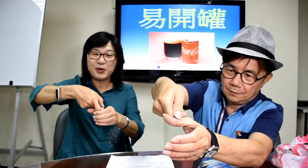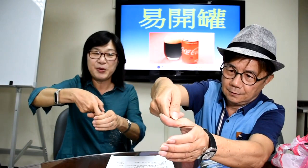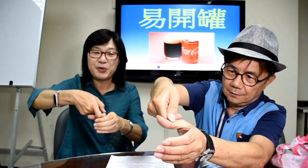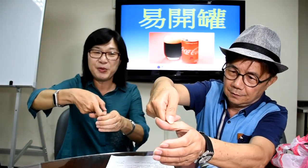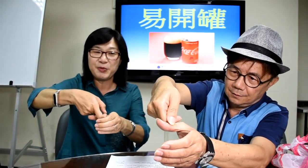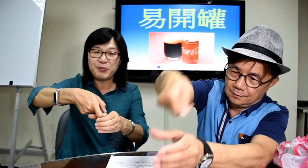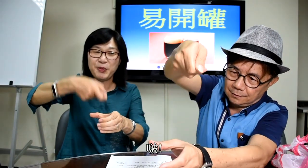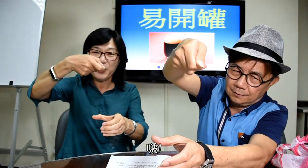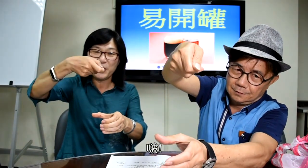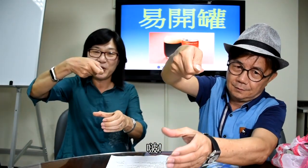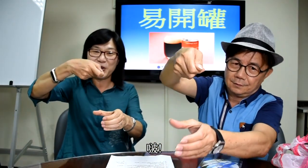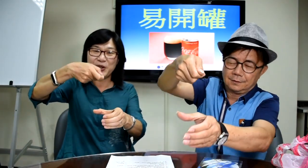嘣，